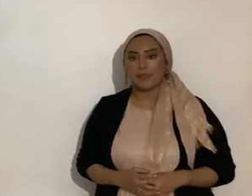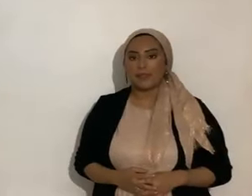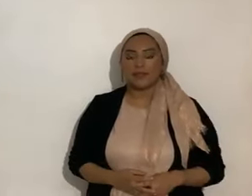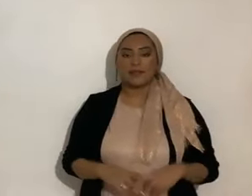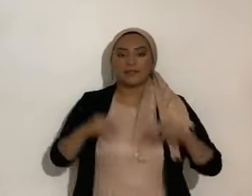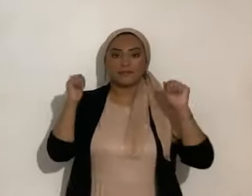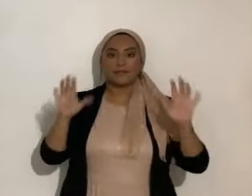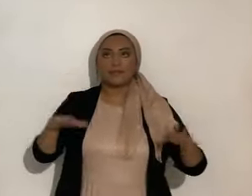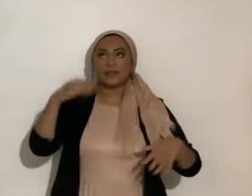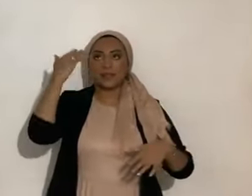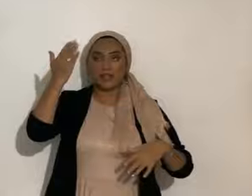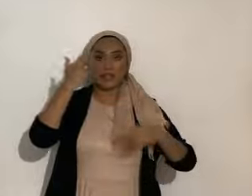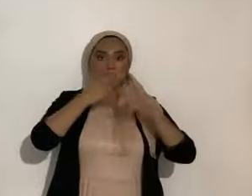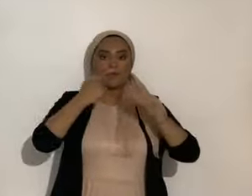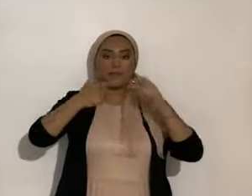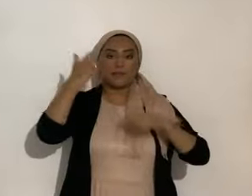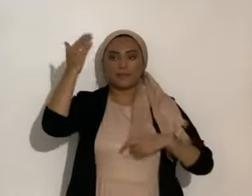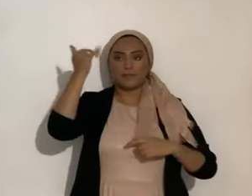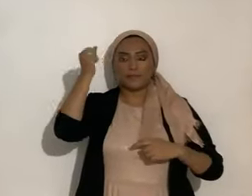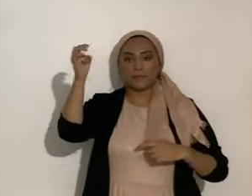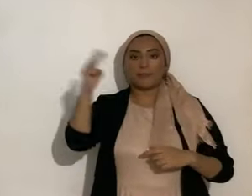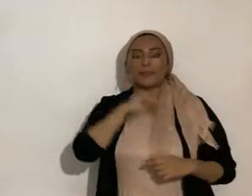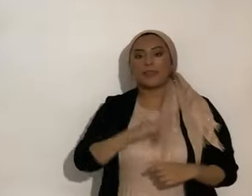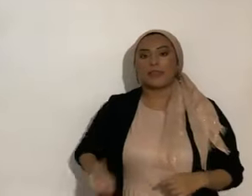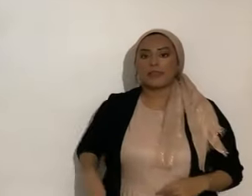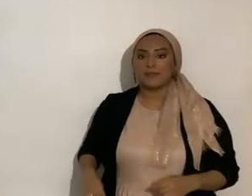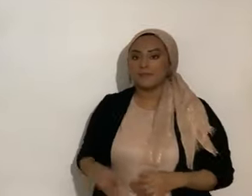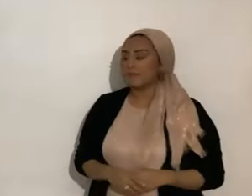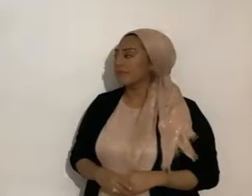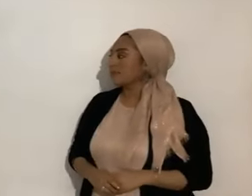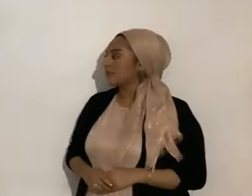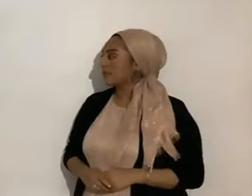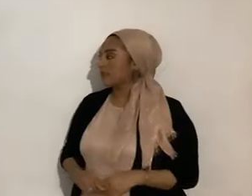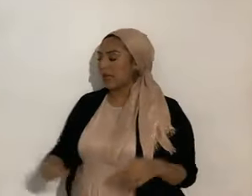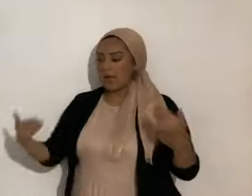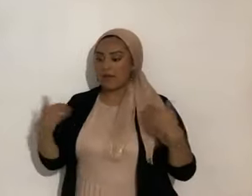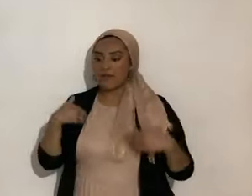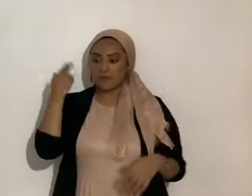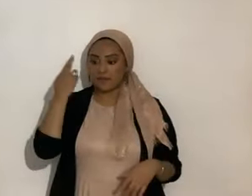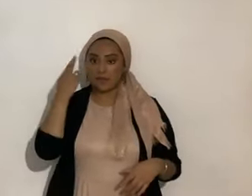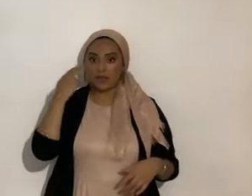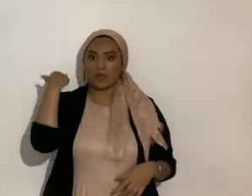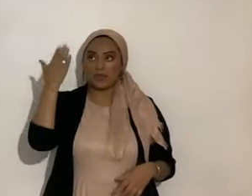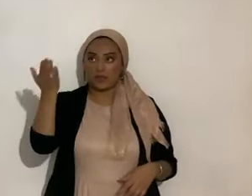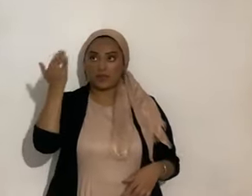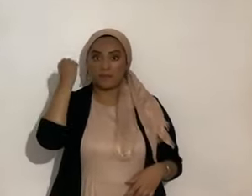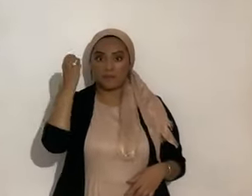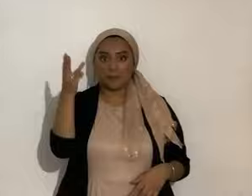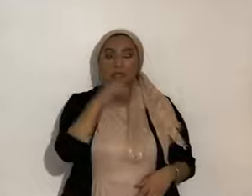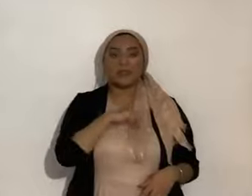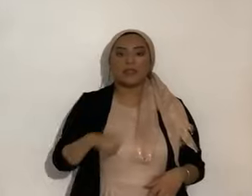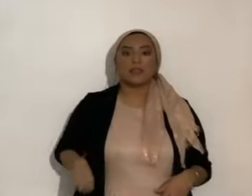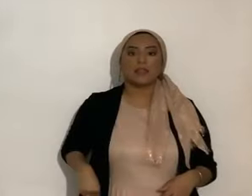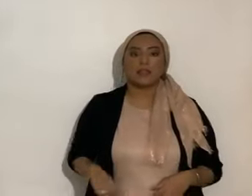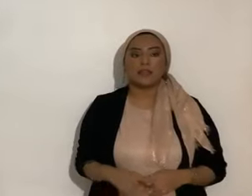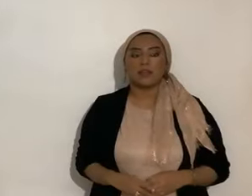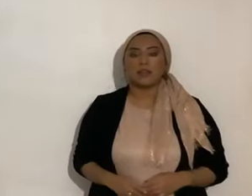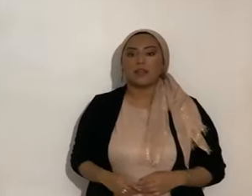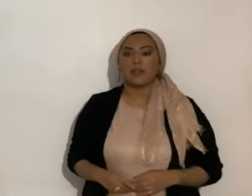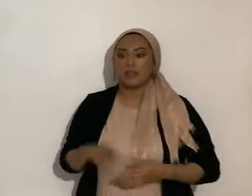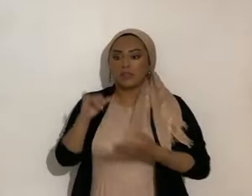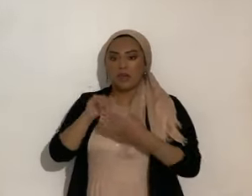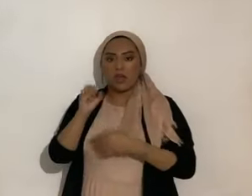Aleluya, bendito es en el nombre de Yahshua HaMashiach. Entonces, estando en razón, es decir, en Yahshua HaMashiach, ese